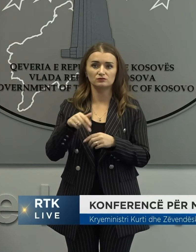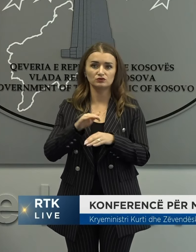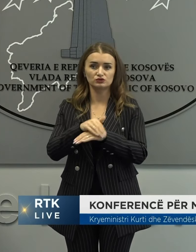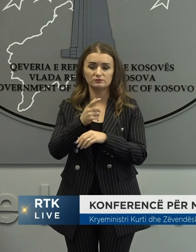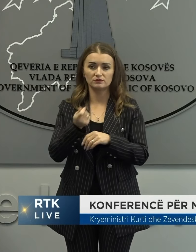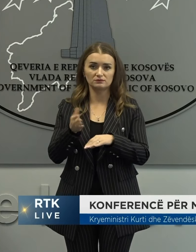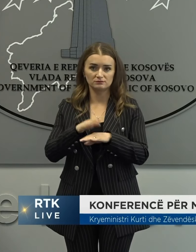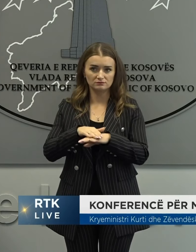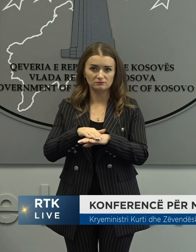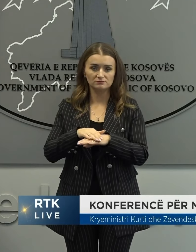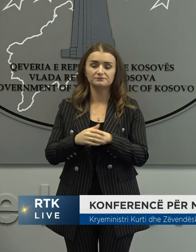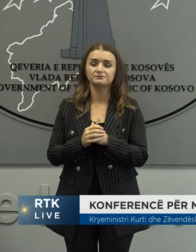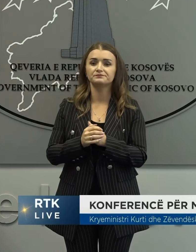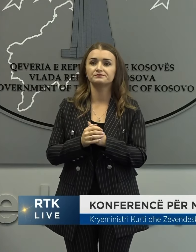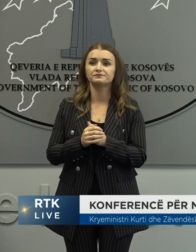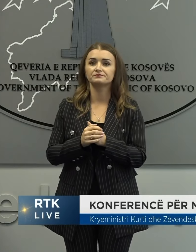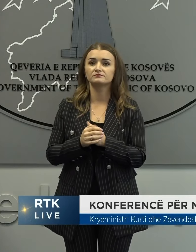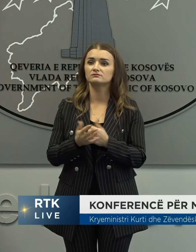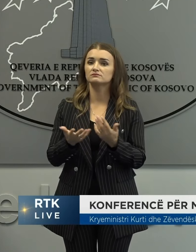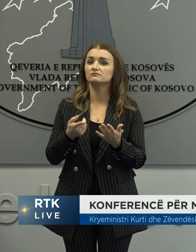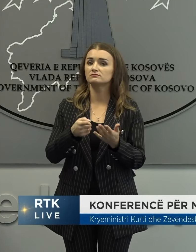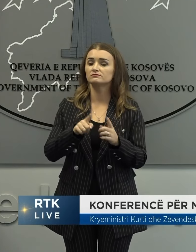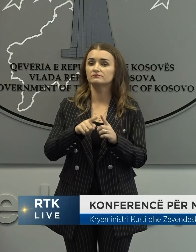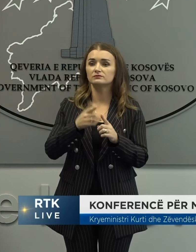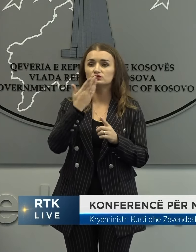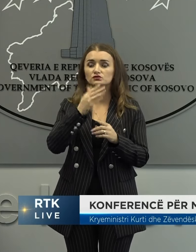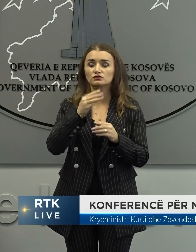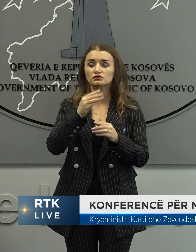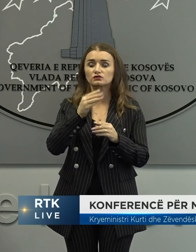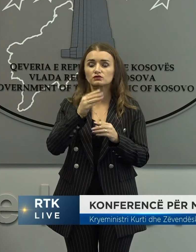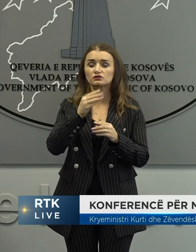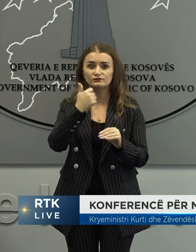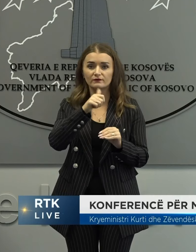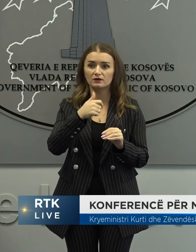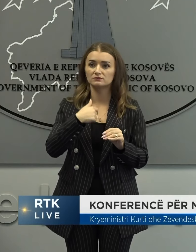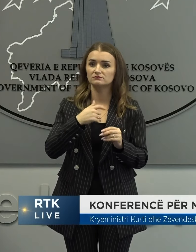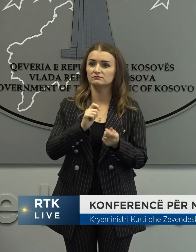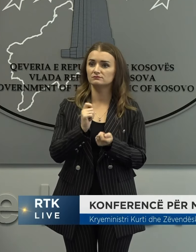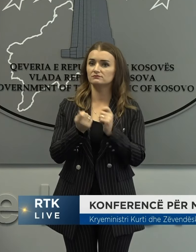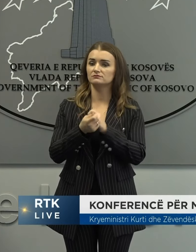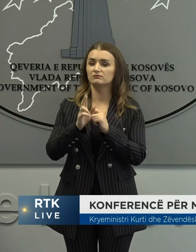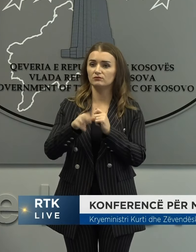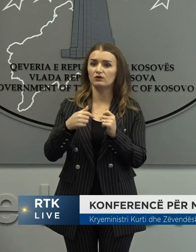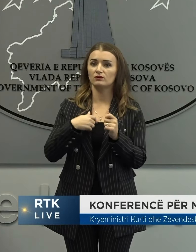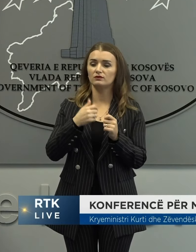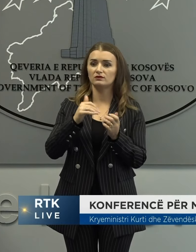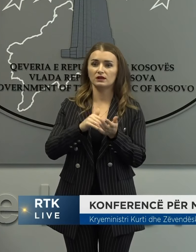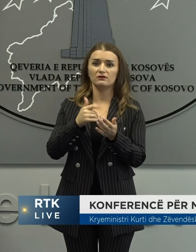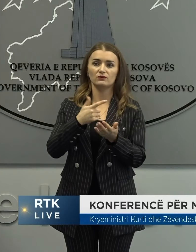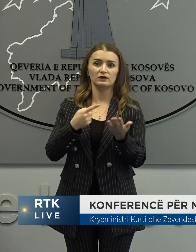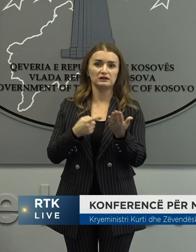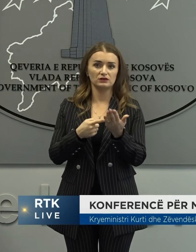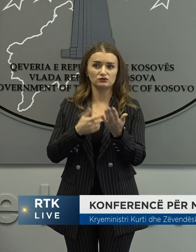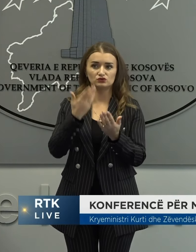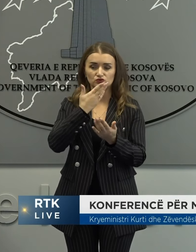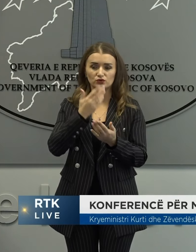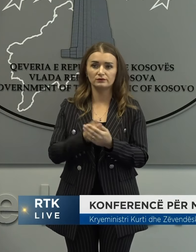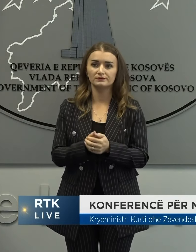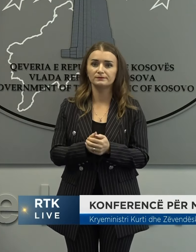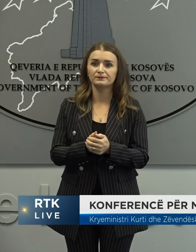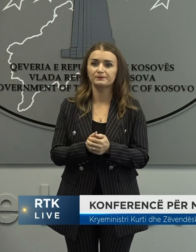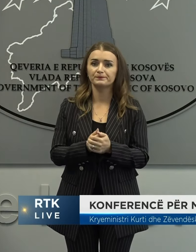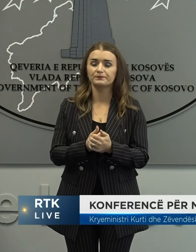Tek arsimi do të kemi prezantimin e një sistemi arsimor të digitalizuar, duke zbatuar infrastrukturën digitale në përshkolla. Synojmë